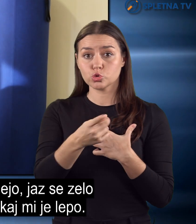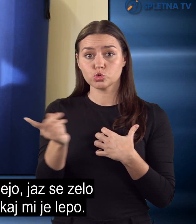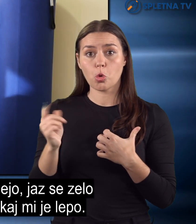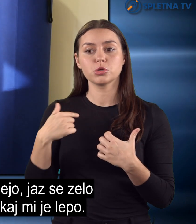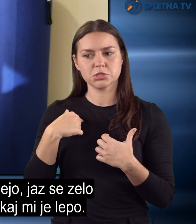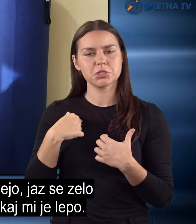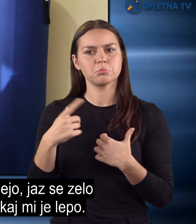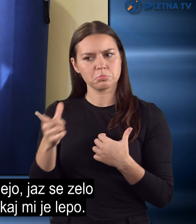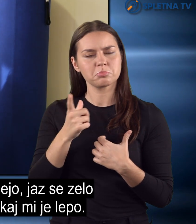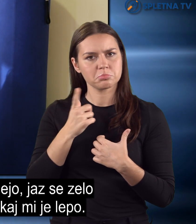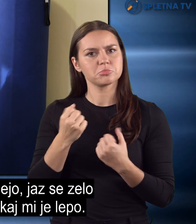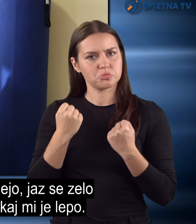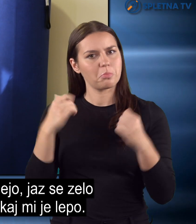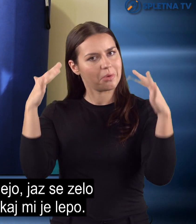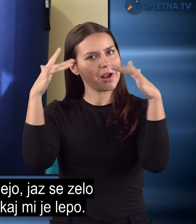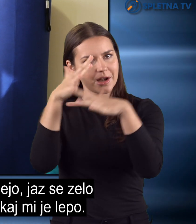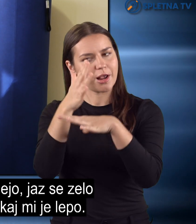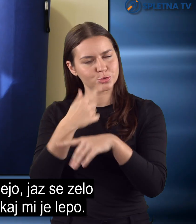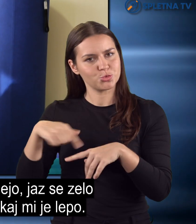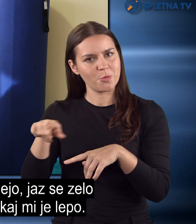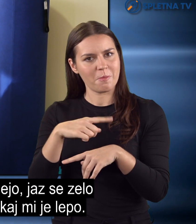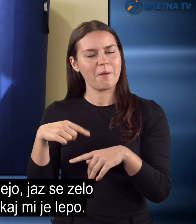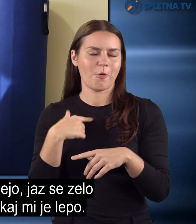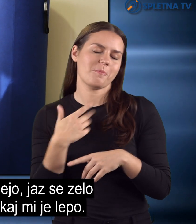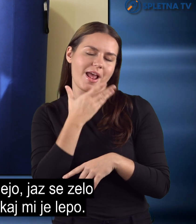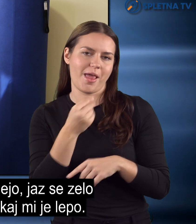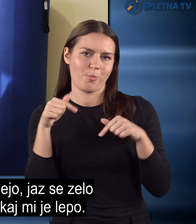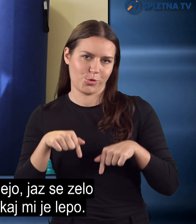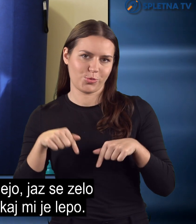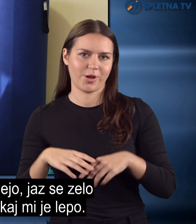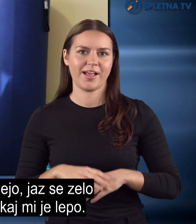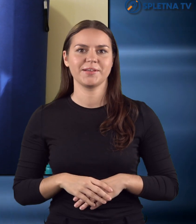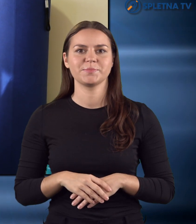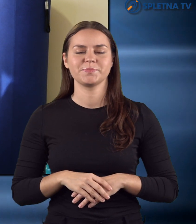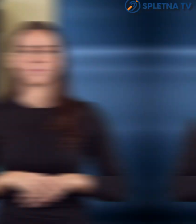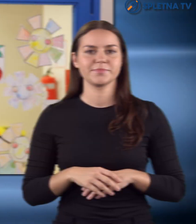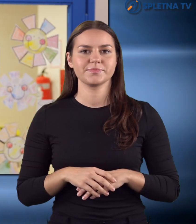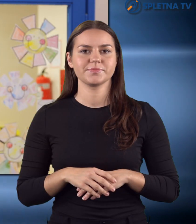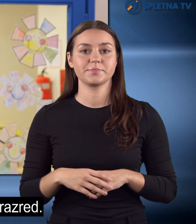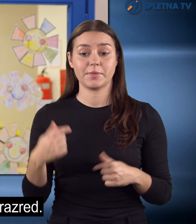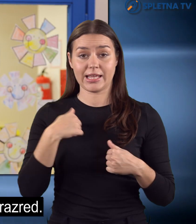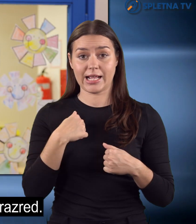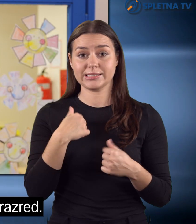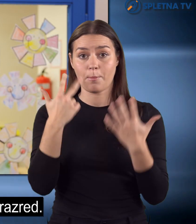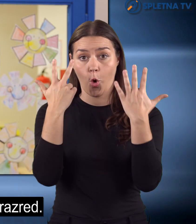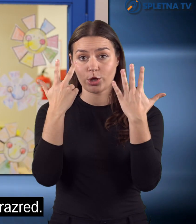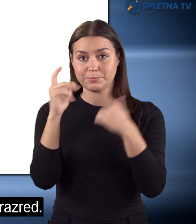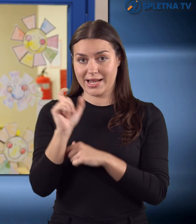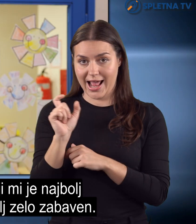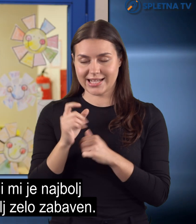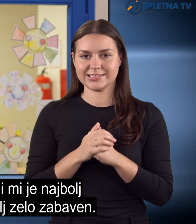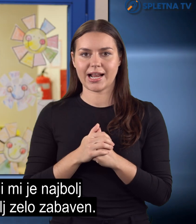me ful razume, se ful razumem z njimi in mi je lepo tukaj. Jaz sem 8.